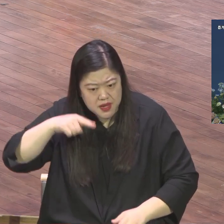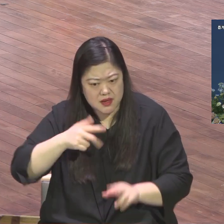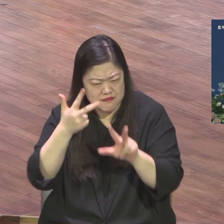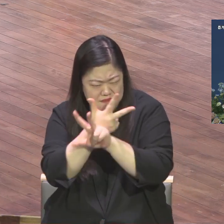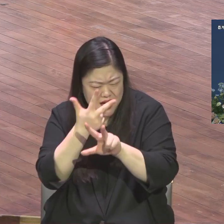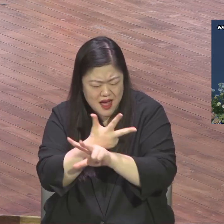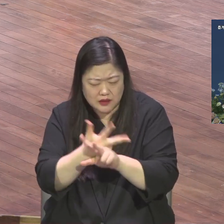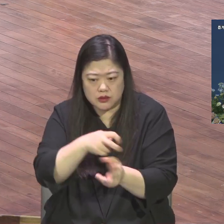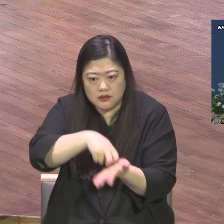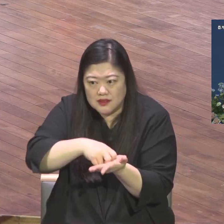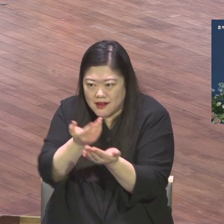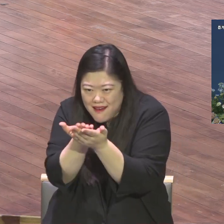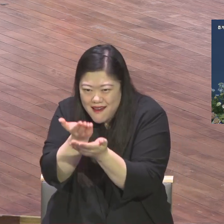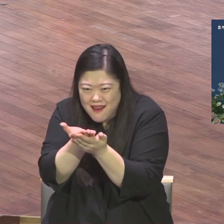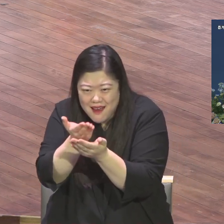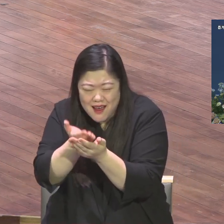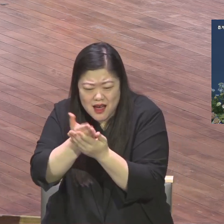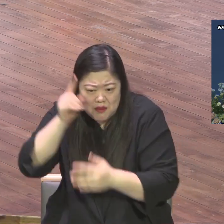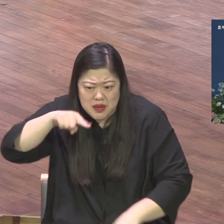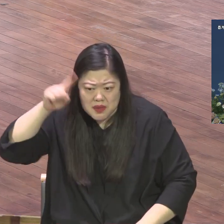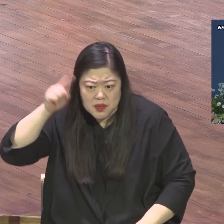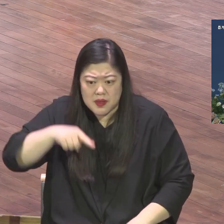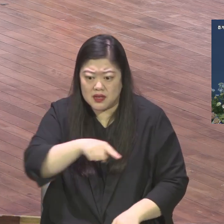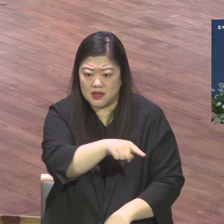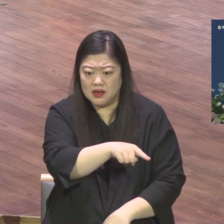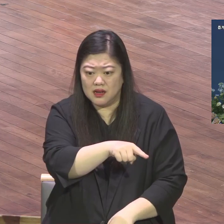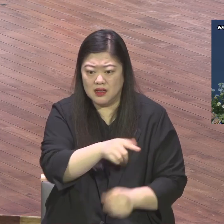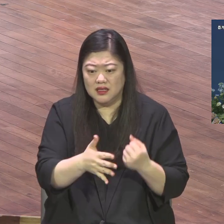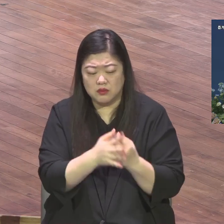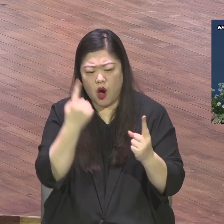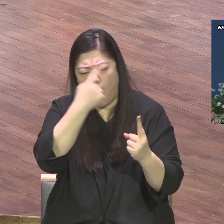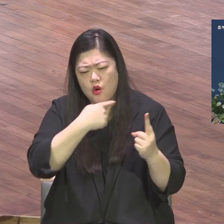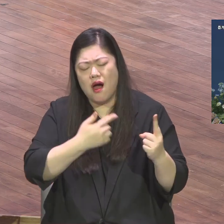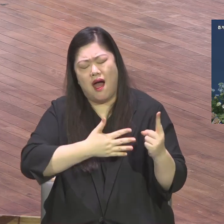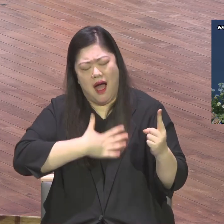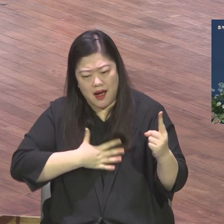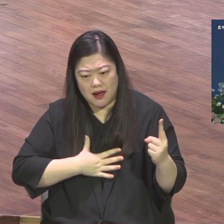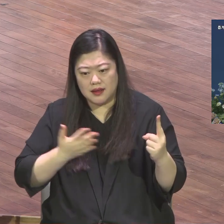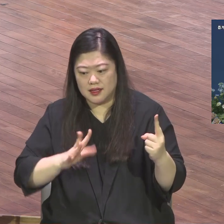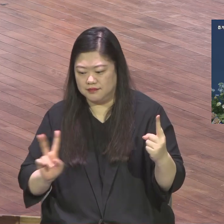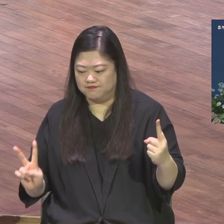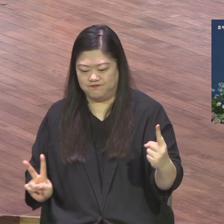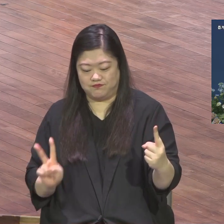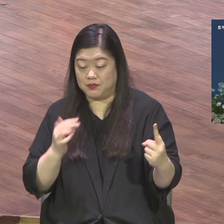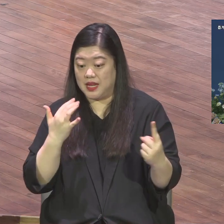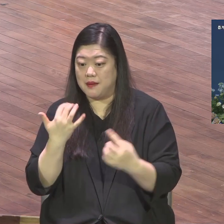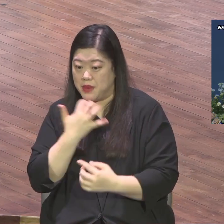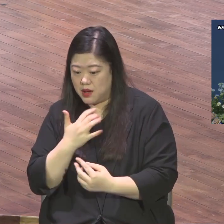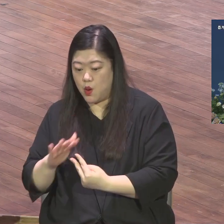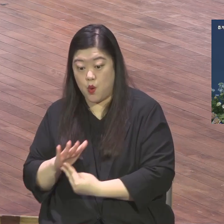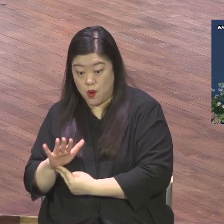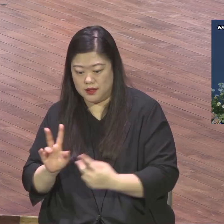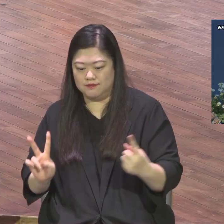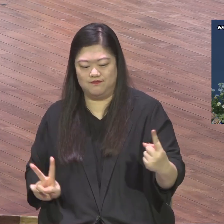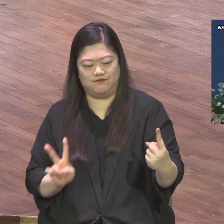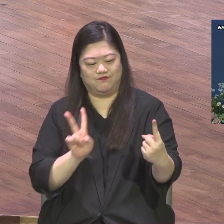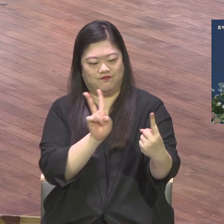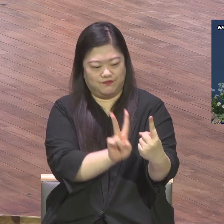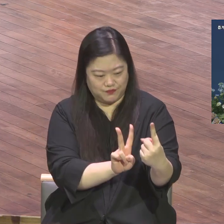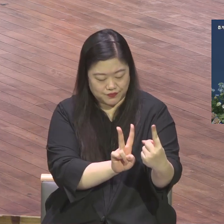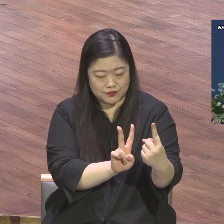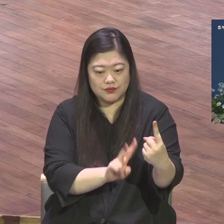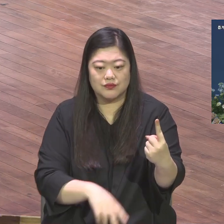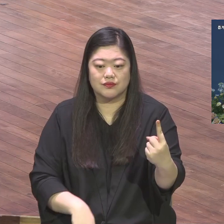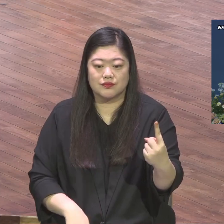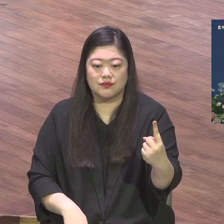몰려, 그냥 몰려 막 솔로몬 행각 몰려오는데, 그때 베드로가 모인 사람들을 대상으로 이 오순절 설교에